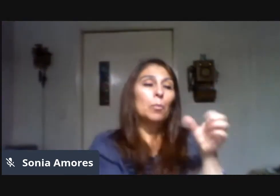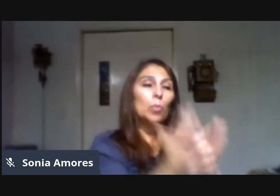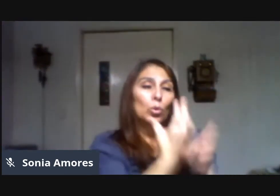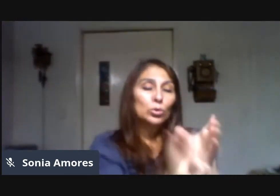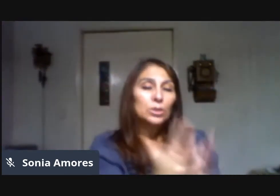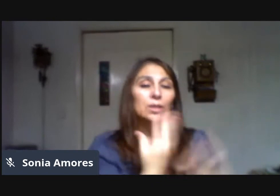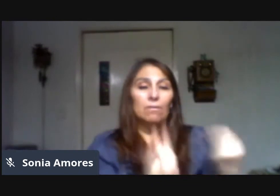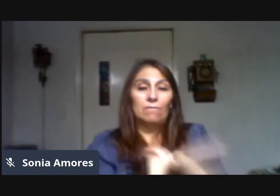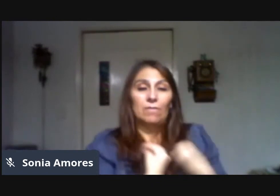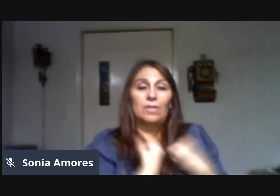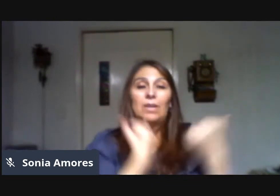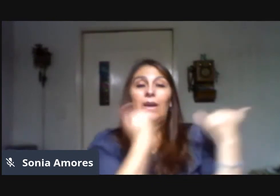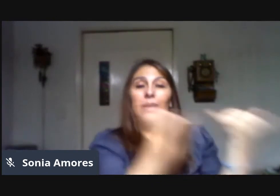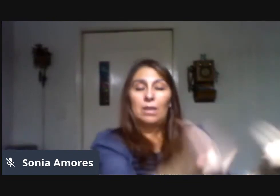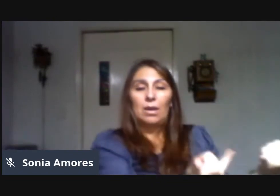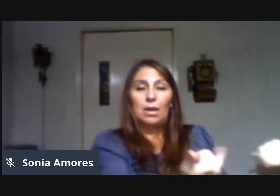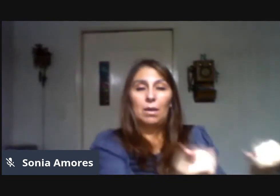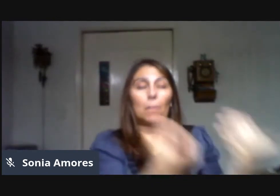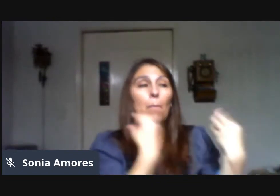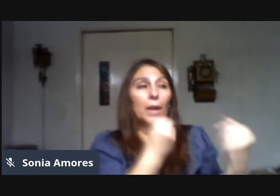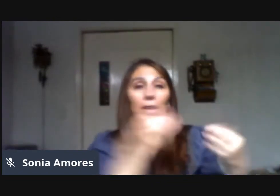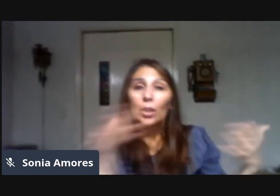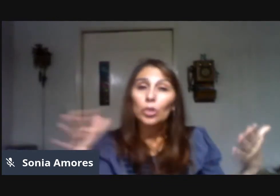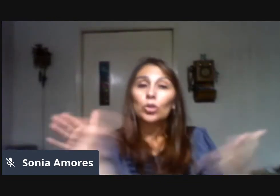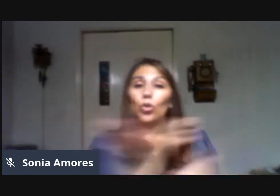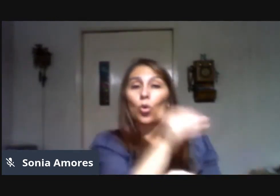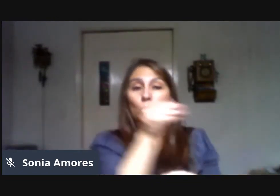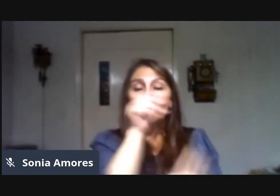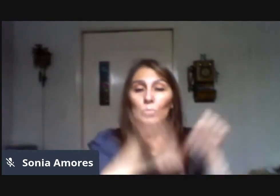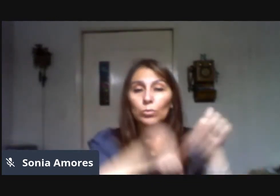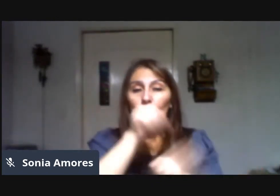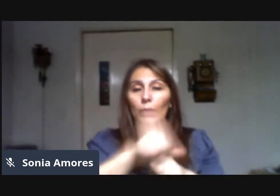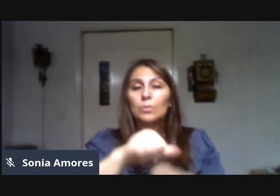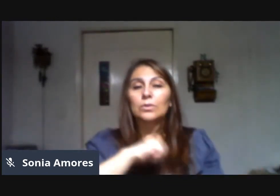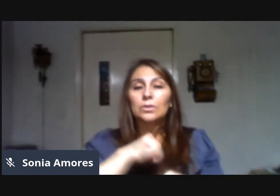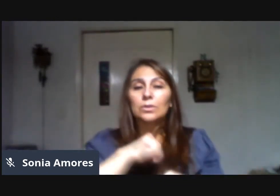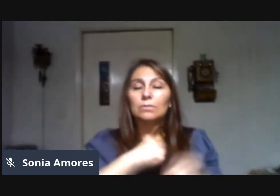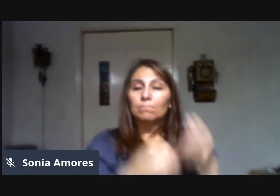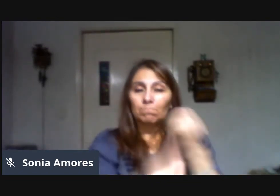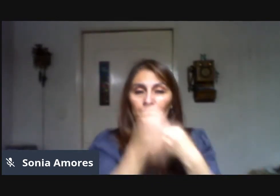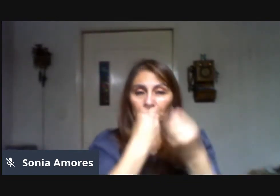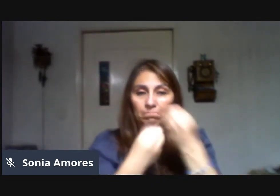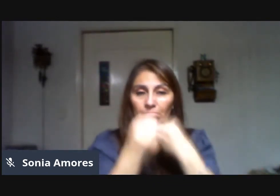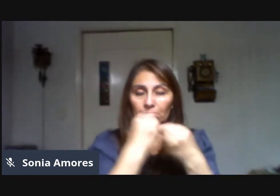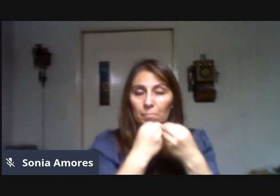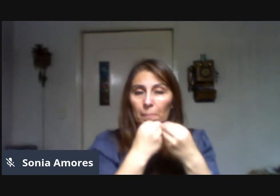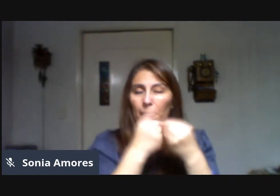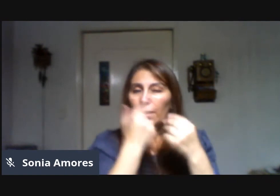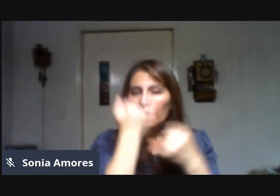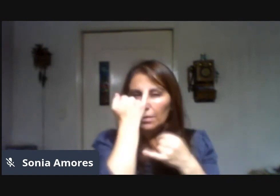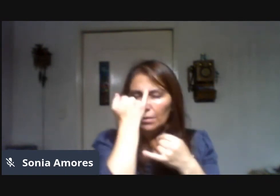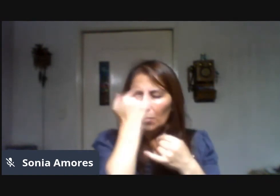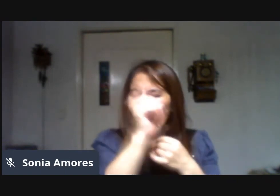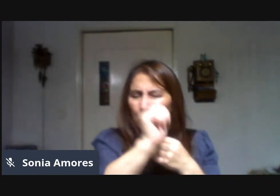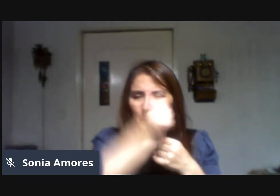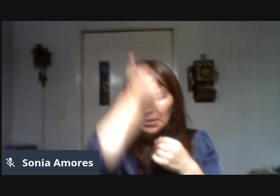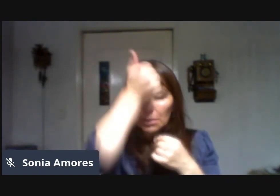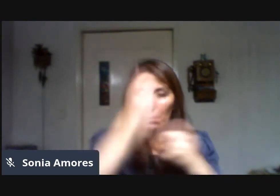tener, el acceso a la alimentación, que es un principio fundamental para la vida, una alimentación sana?